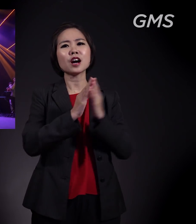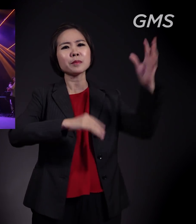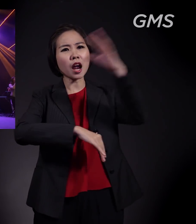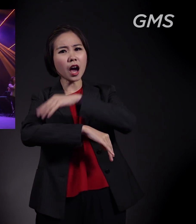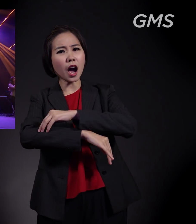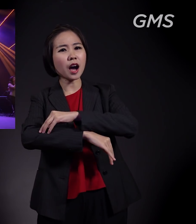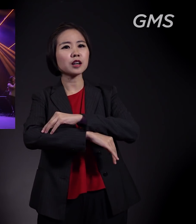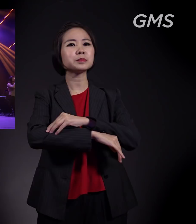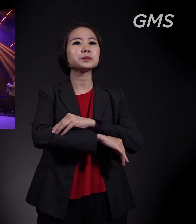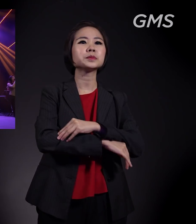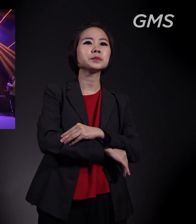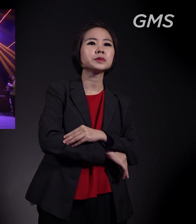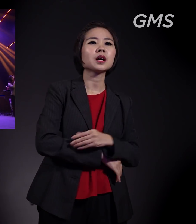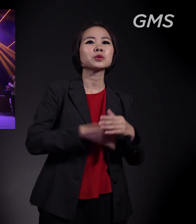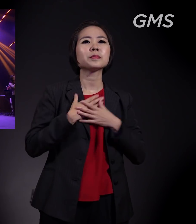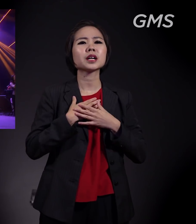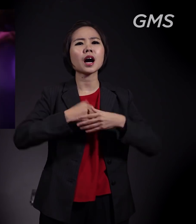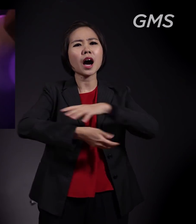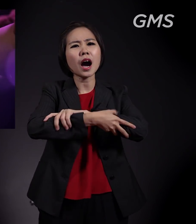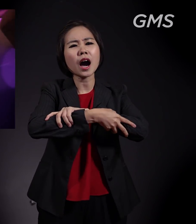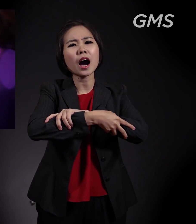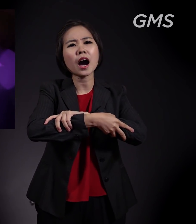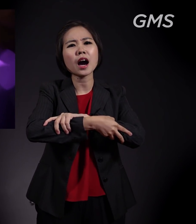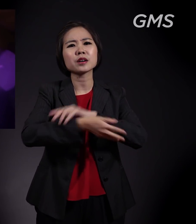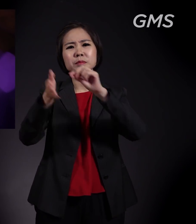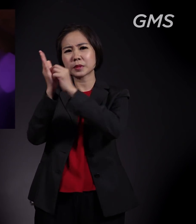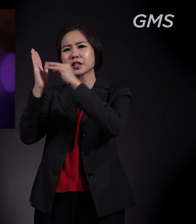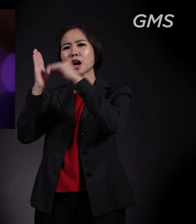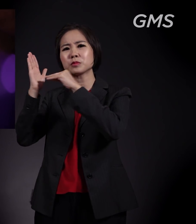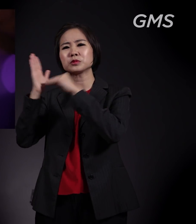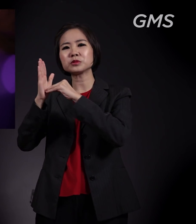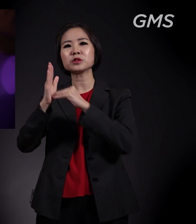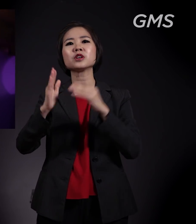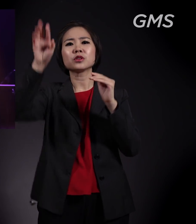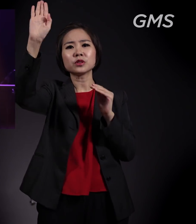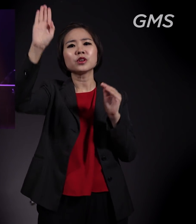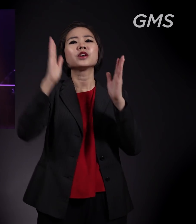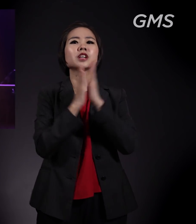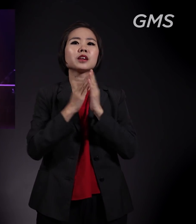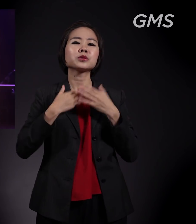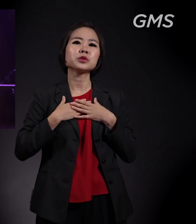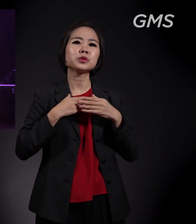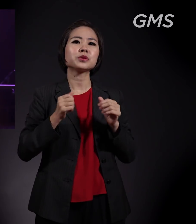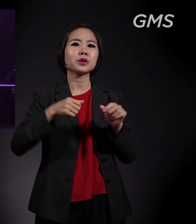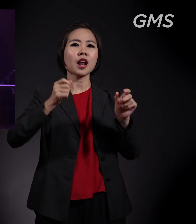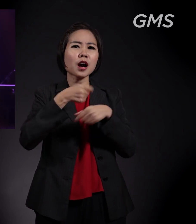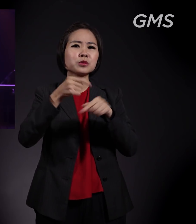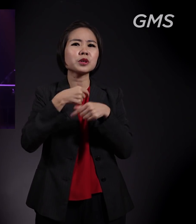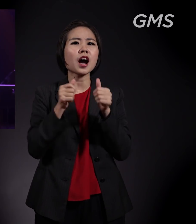Siang dan malam ku pegang perintah-Mu dan ku